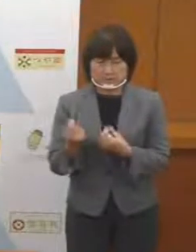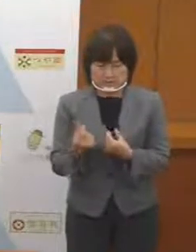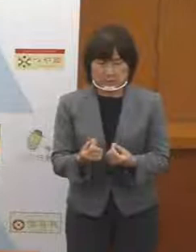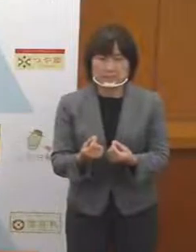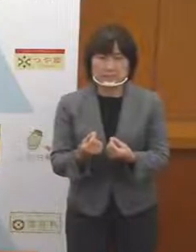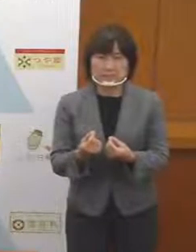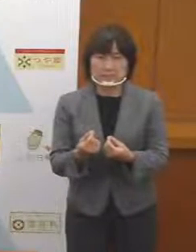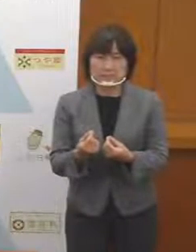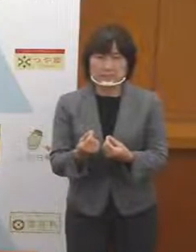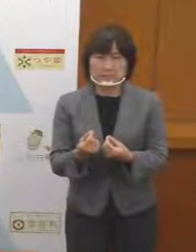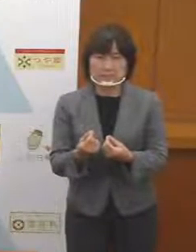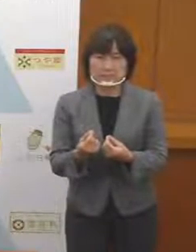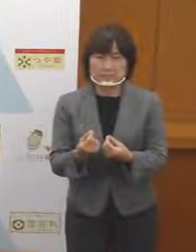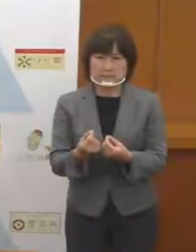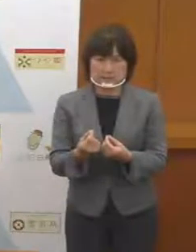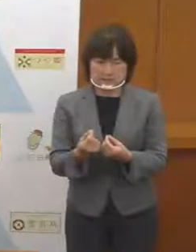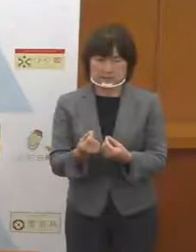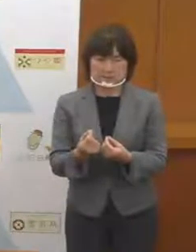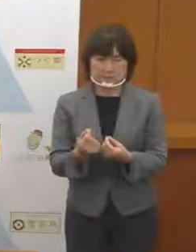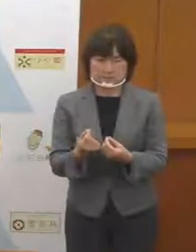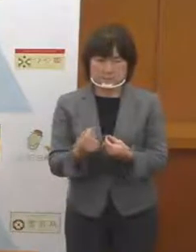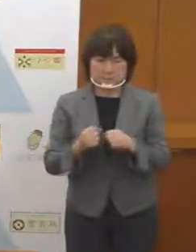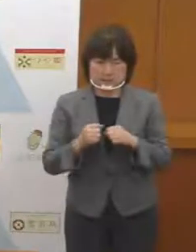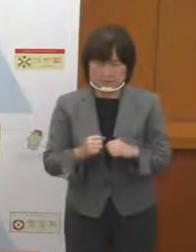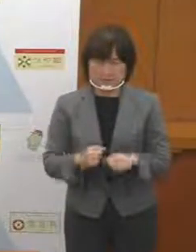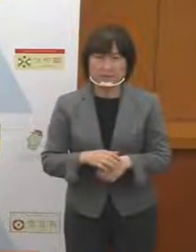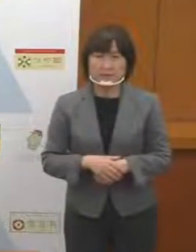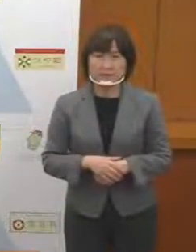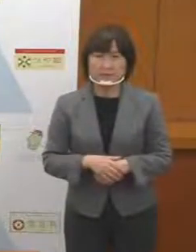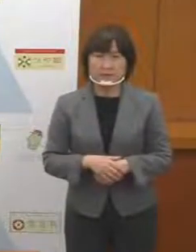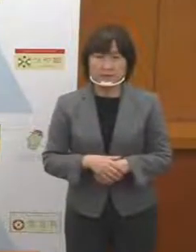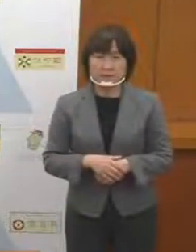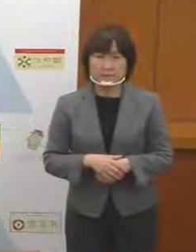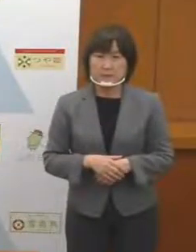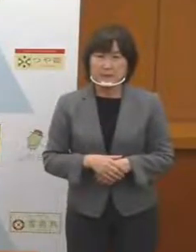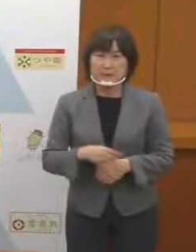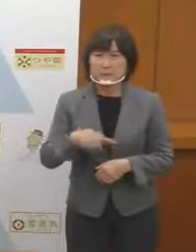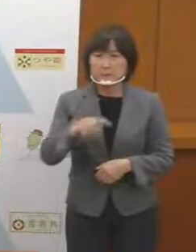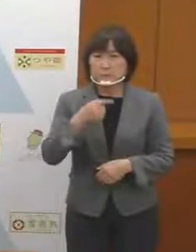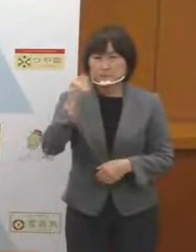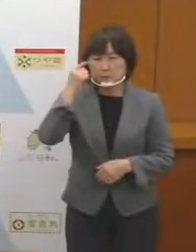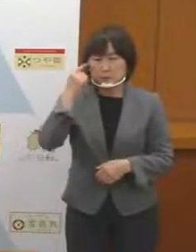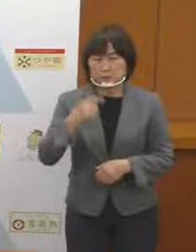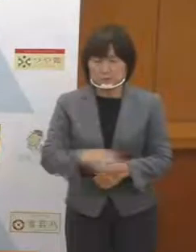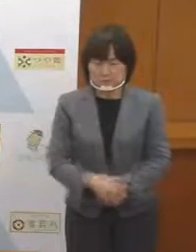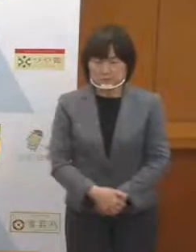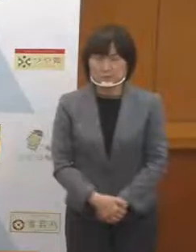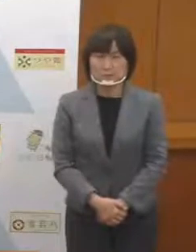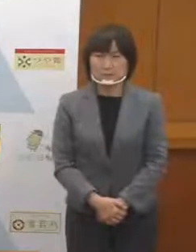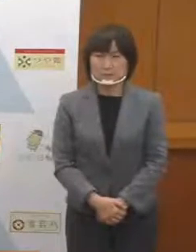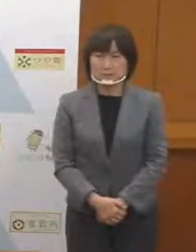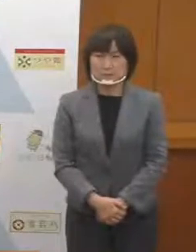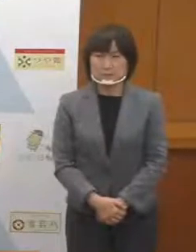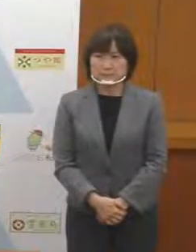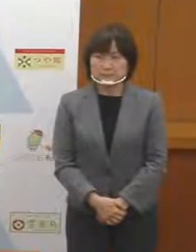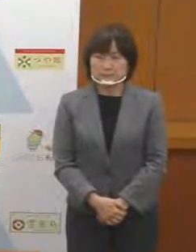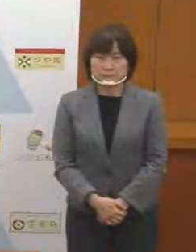ですね確立していただきたいなというふうに思っています